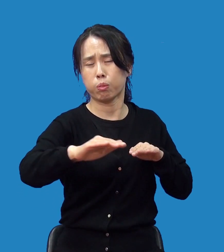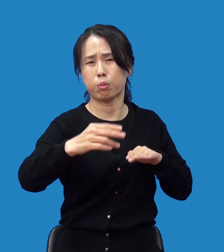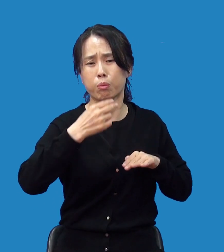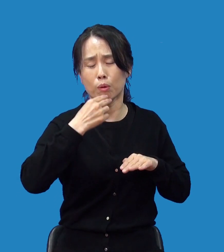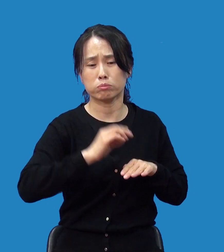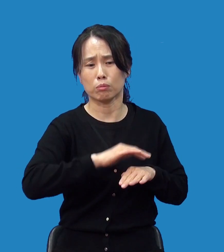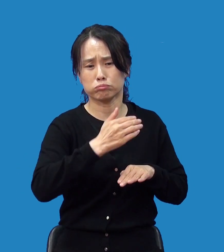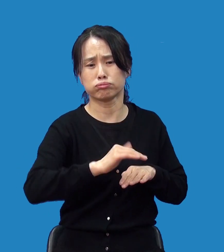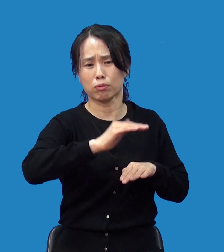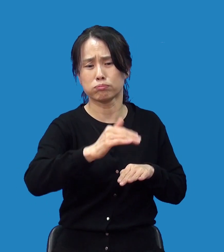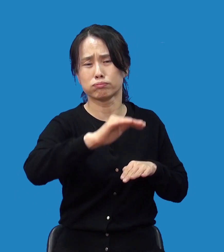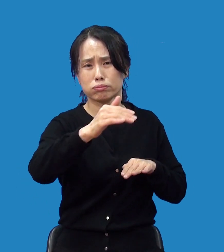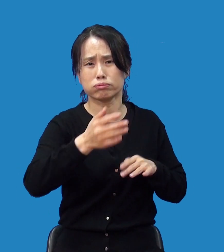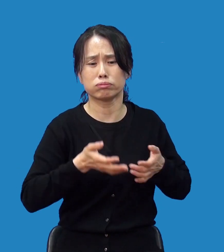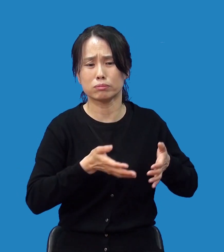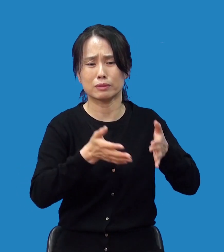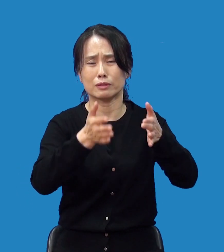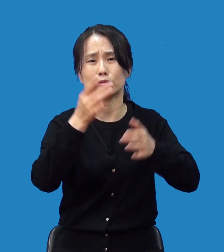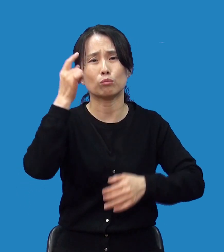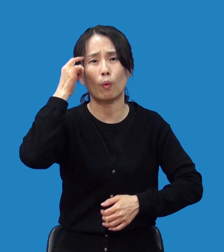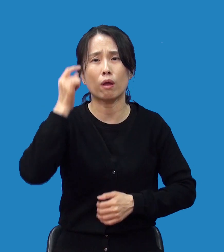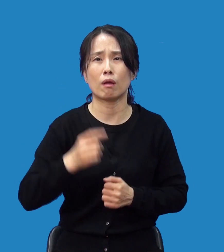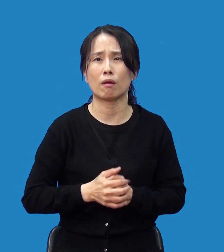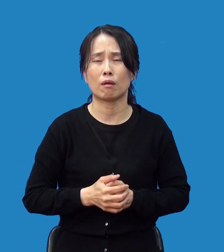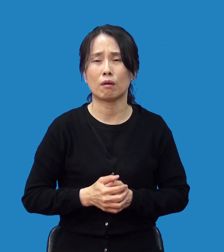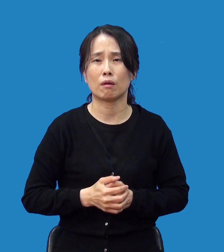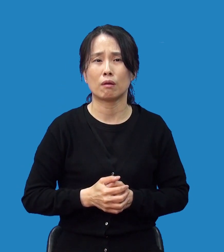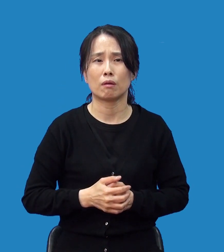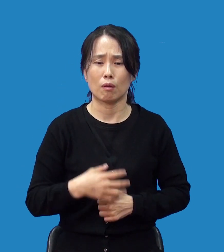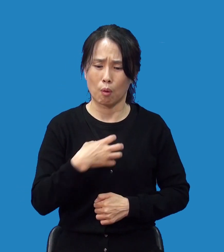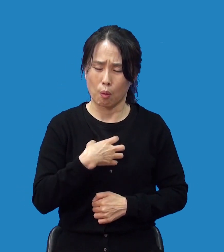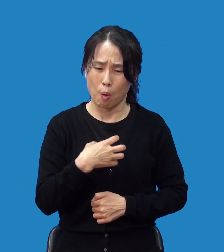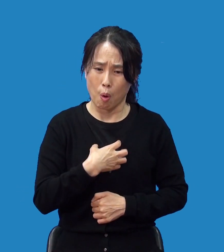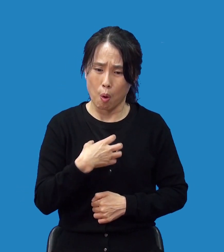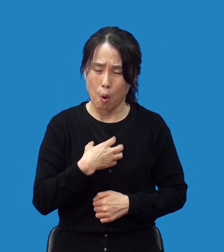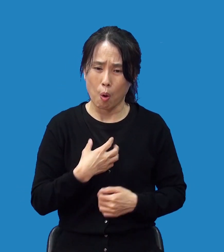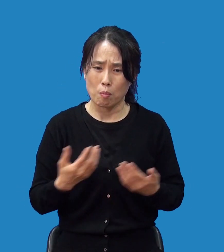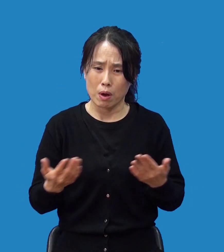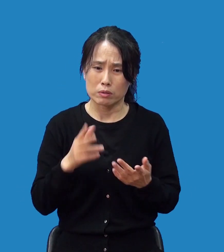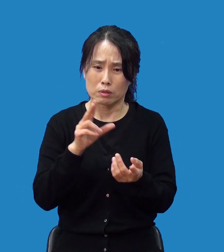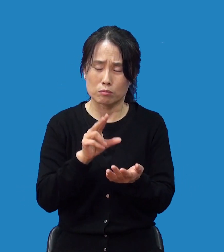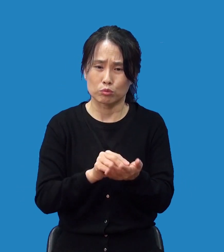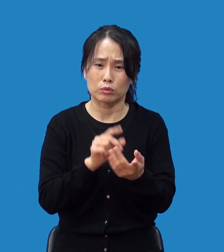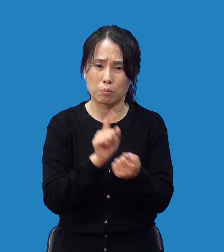왜 생긴 것일까요? 험한 곳은 왜 생겨났을까요?